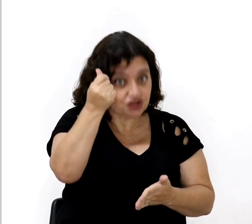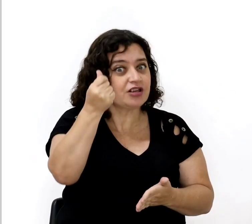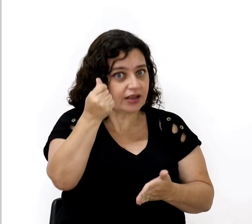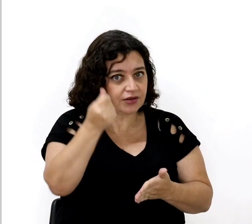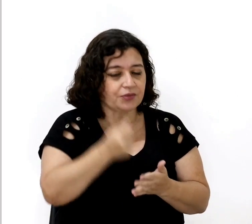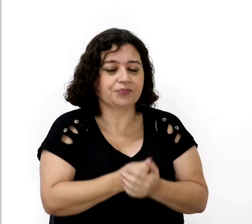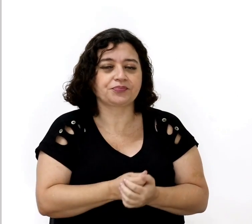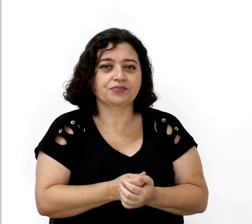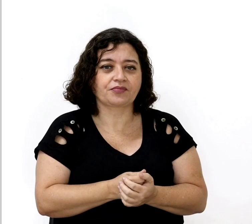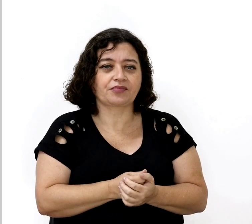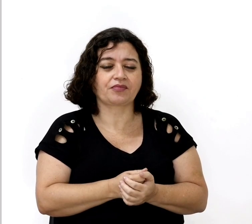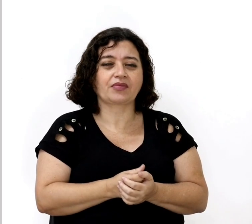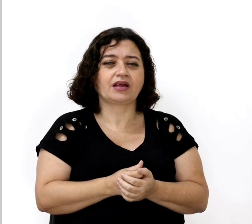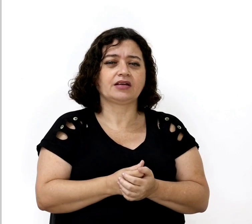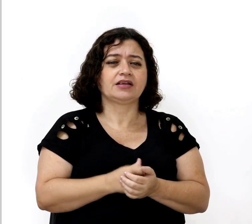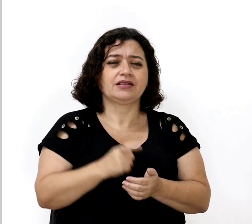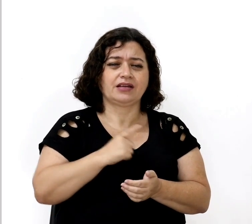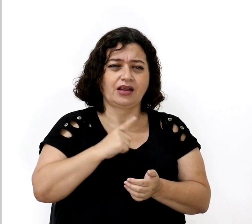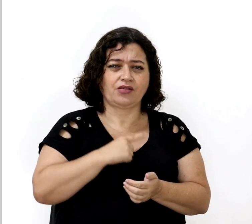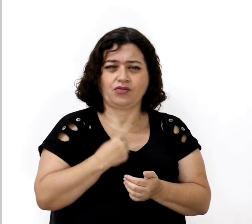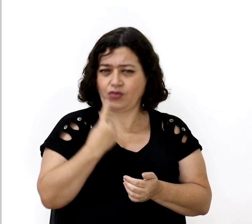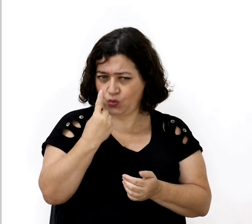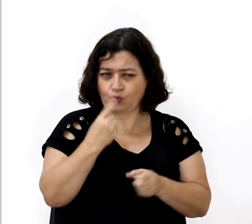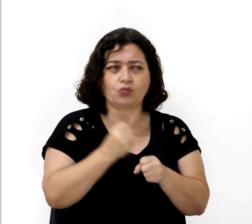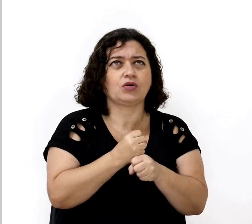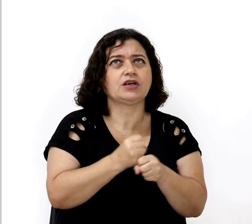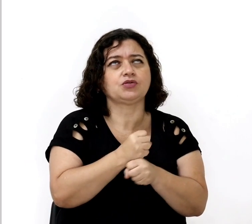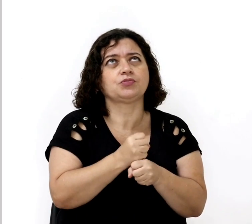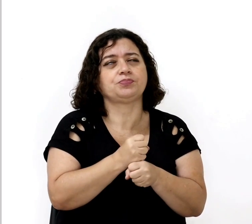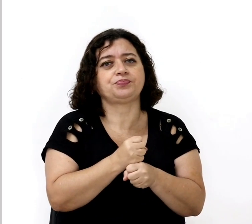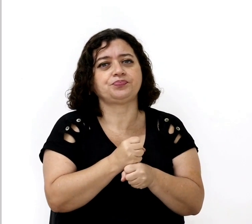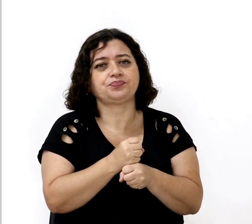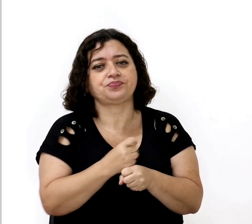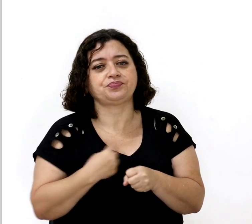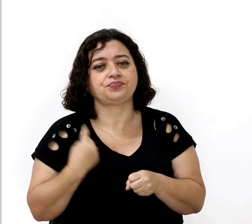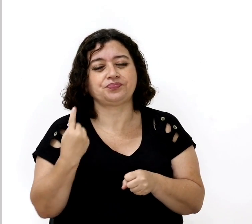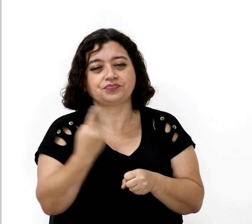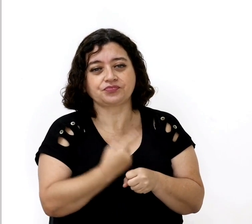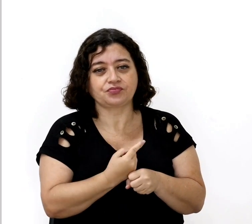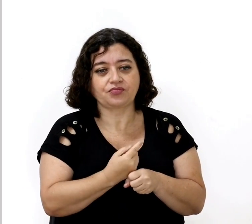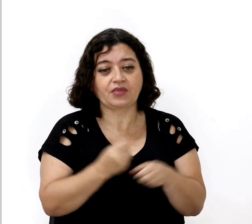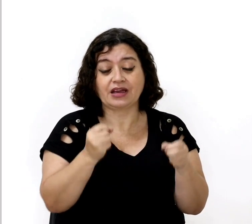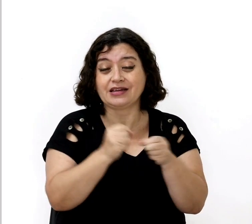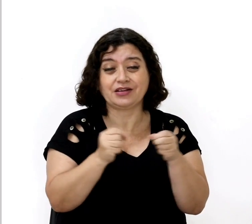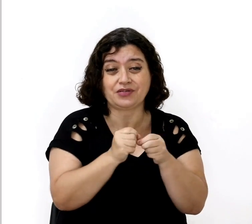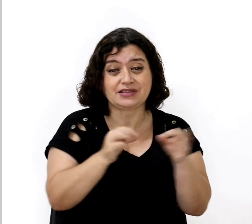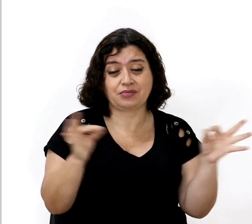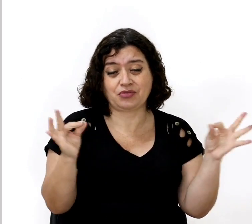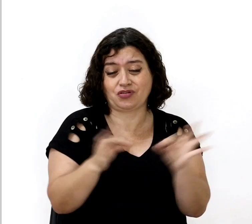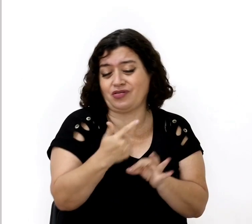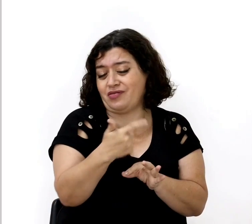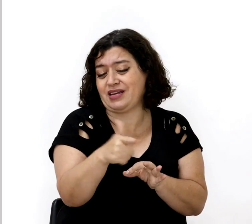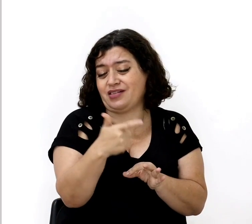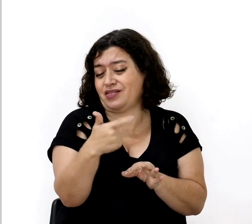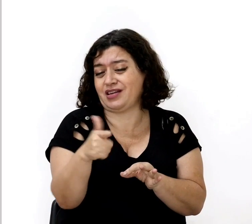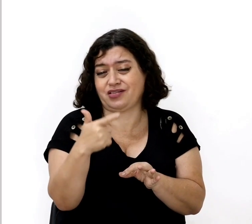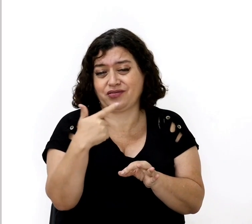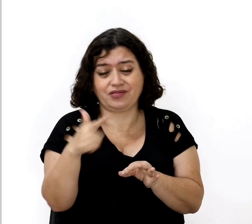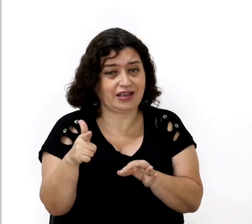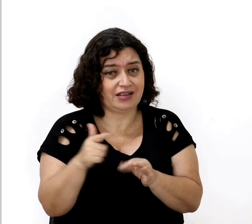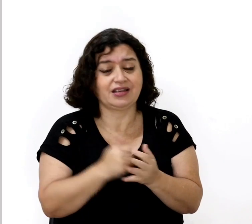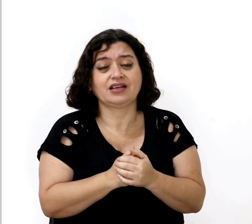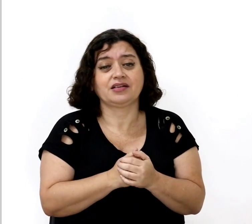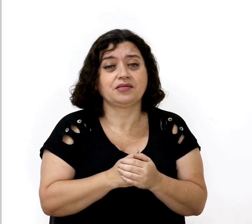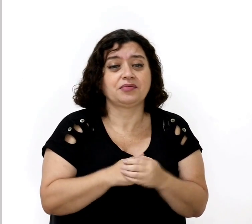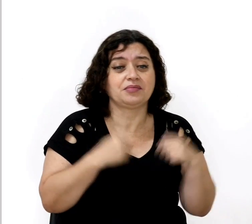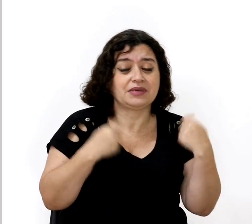dinheiro. Teve um dos anos que nós chegamos a não fazer, não vai ter, a